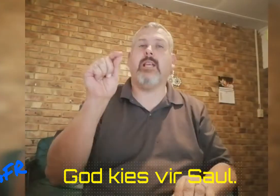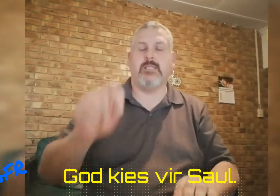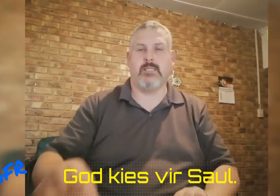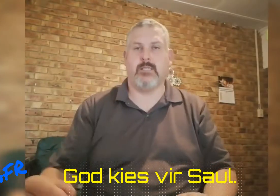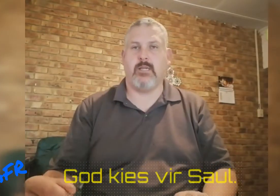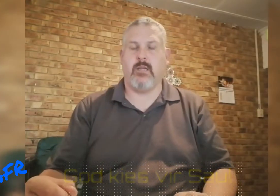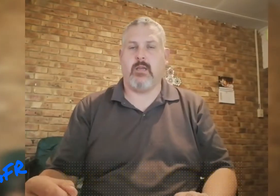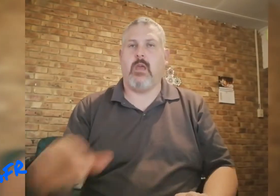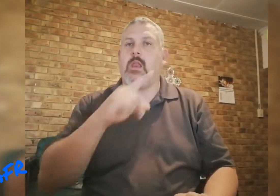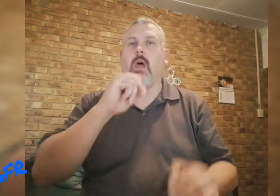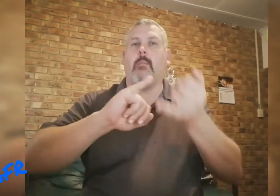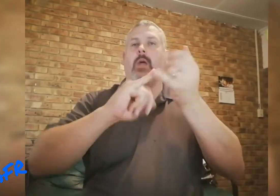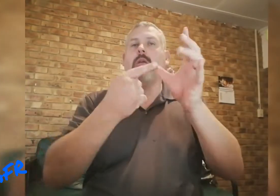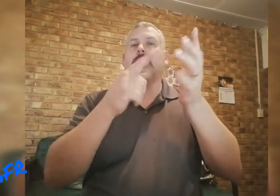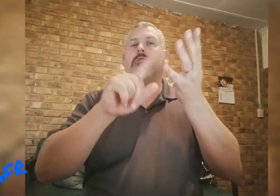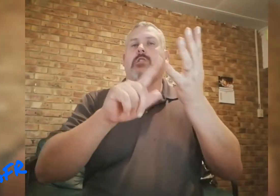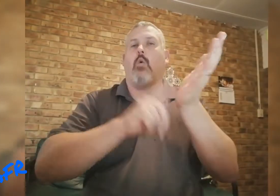kies, na Saul.